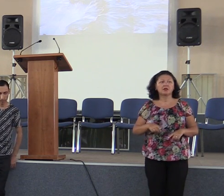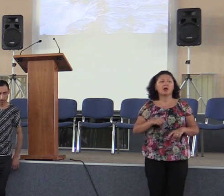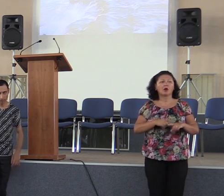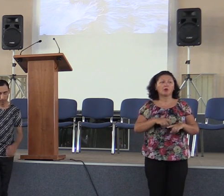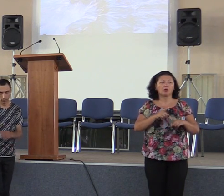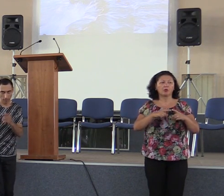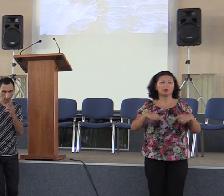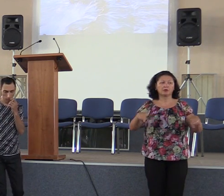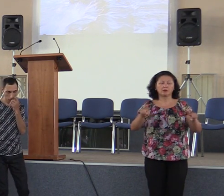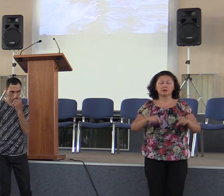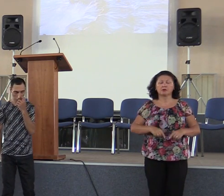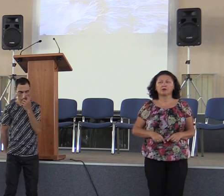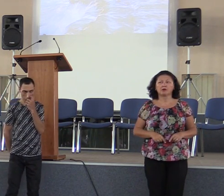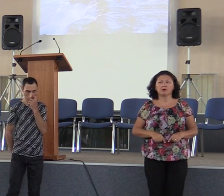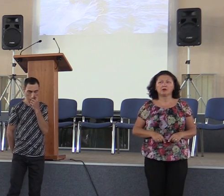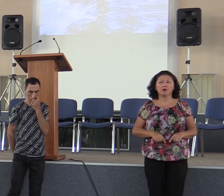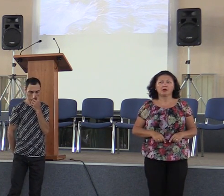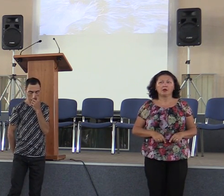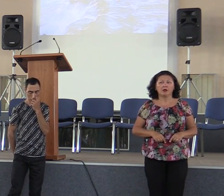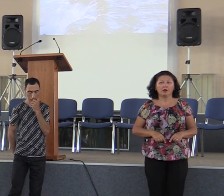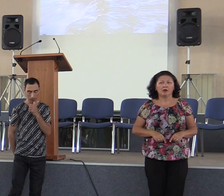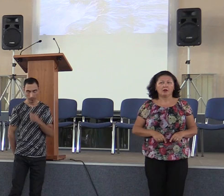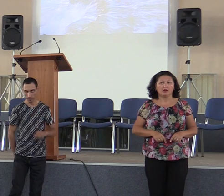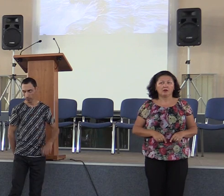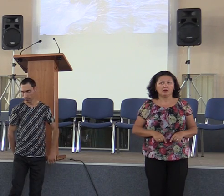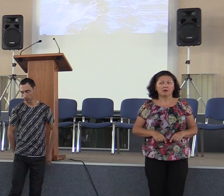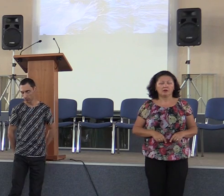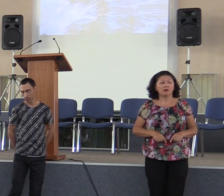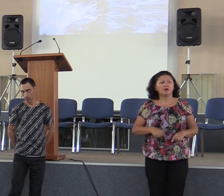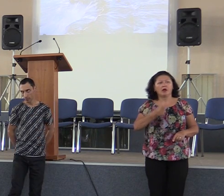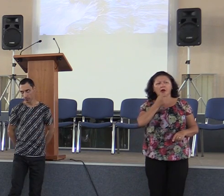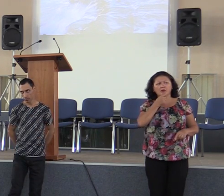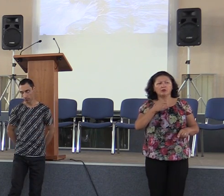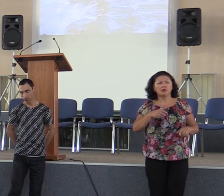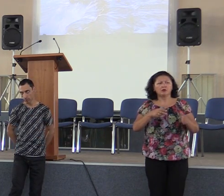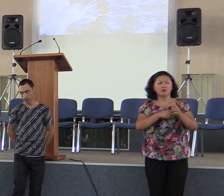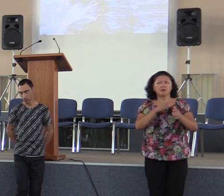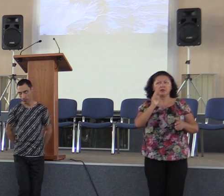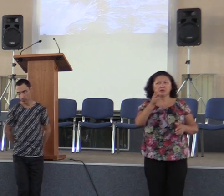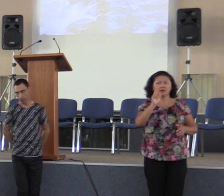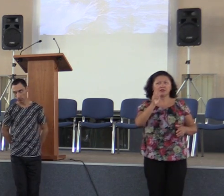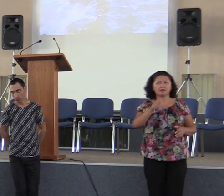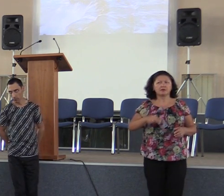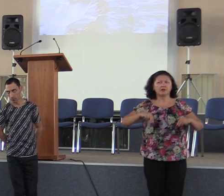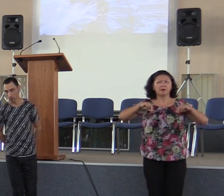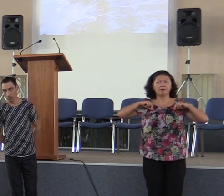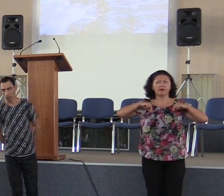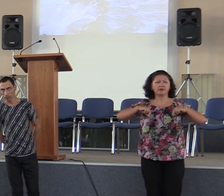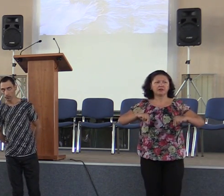În toamna anului 2013, președintele Asociației Ridică-te și